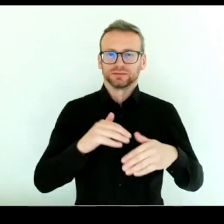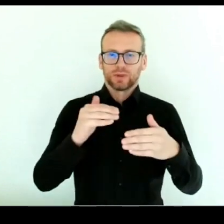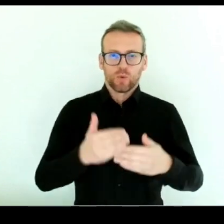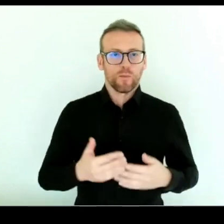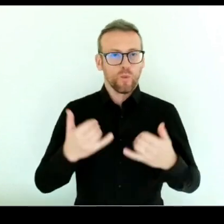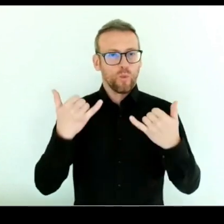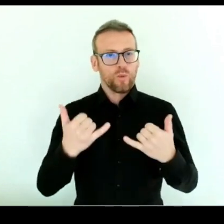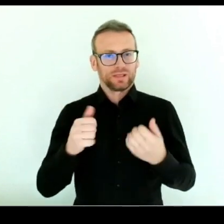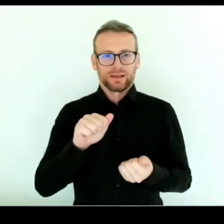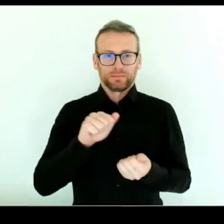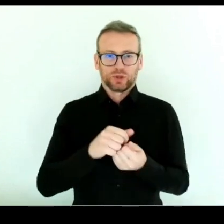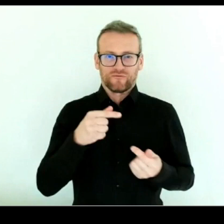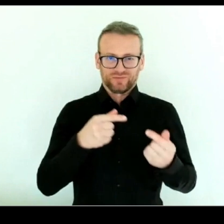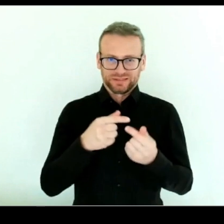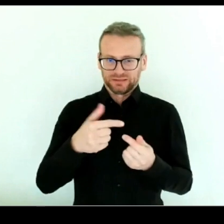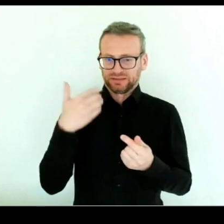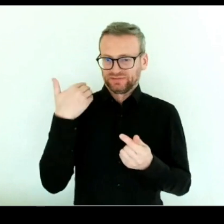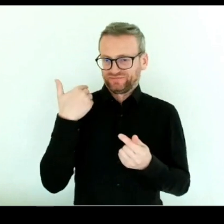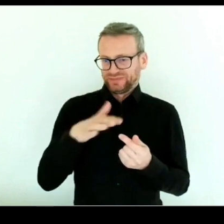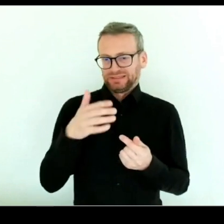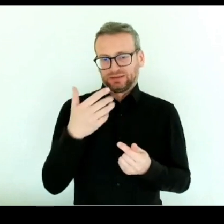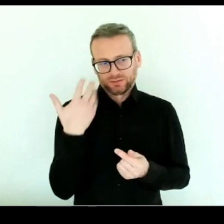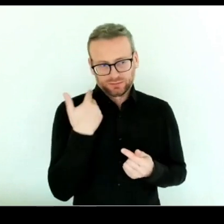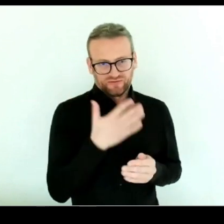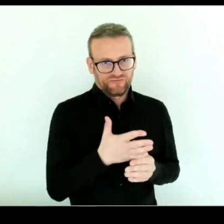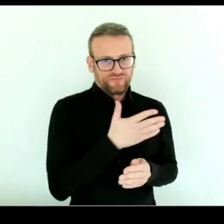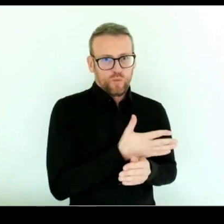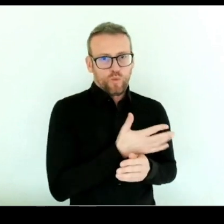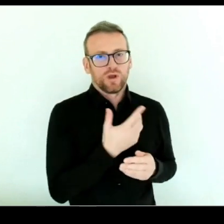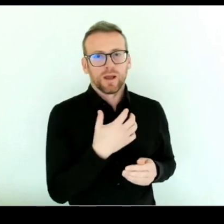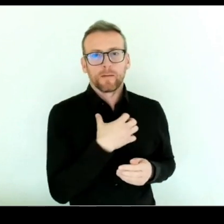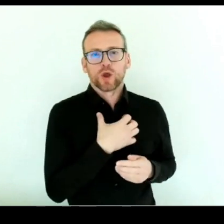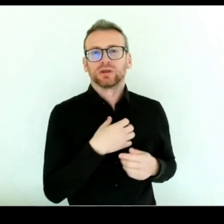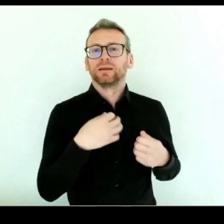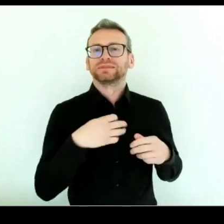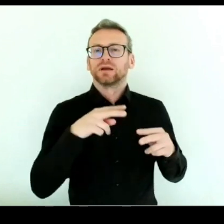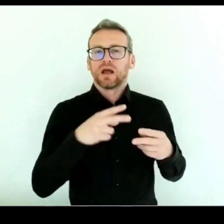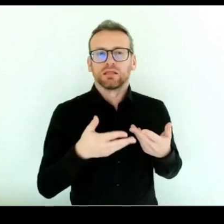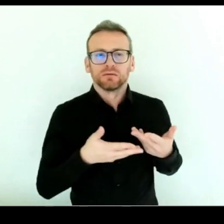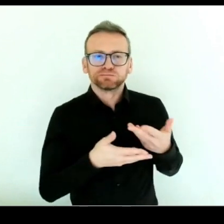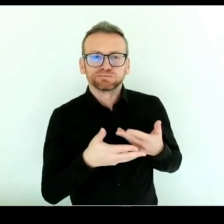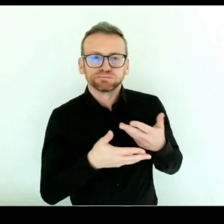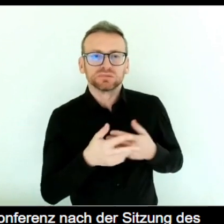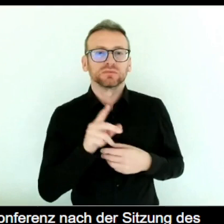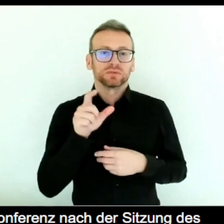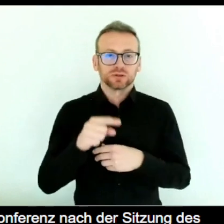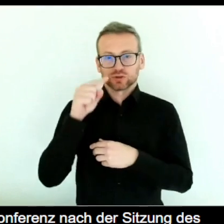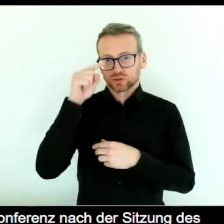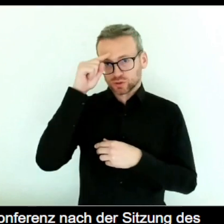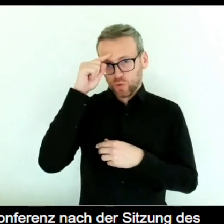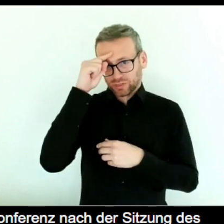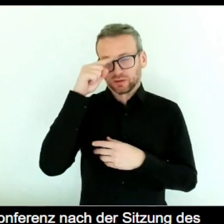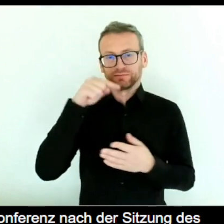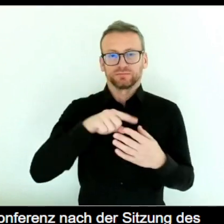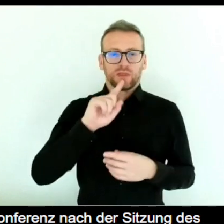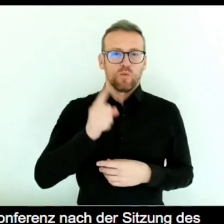Ministerpräsidenten stattgefunden hat, Dr. Markus Söder im Kabinettsaal der Staatskanzlei. Die beiden Kollegen Aiwanger und Bernreiter